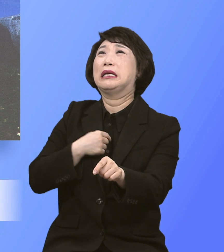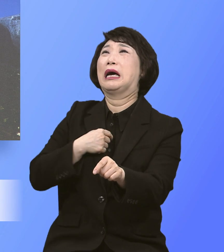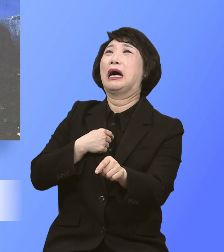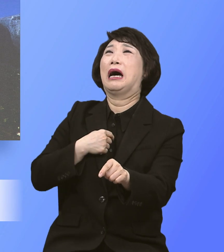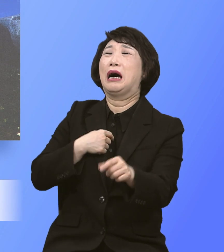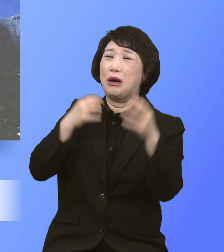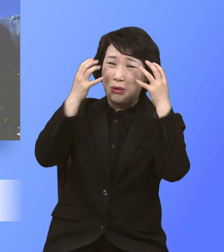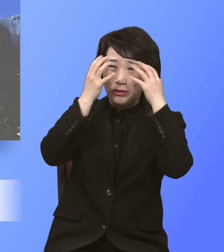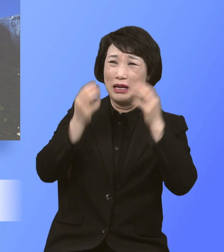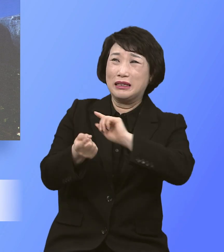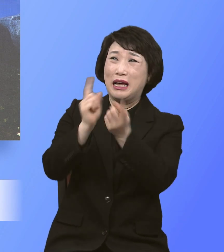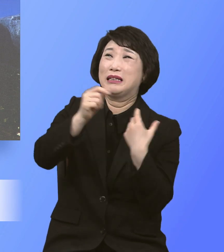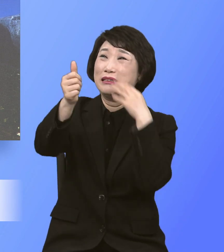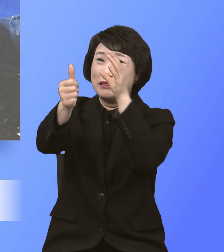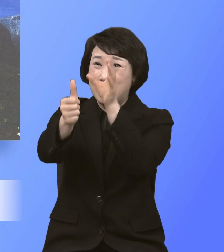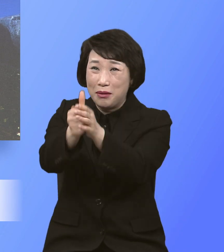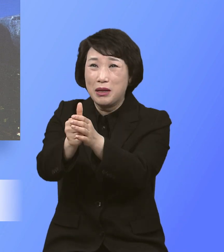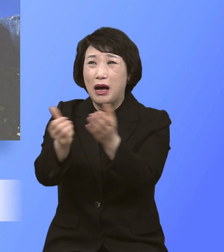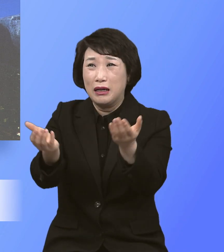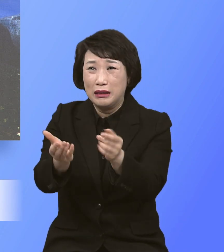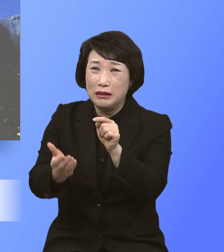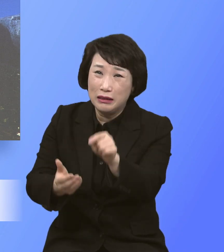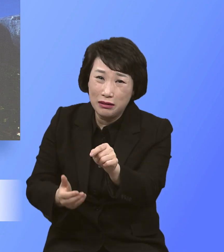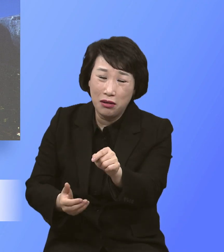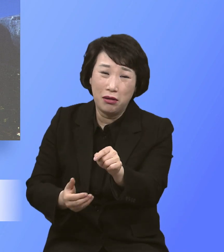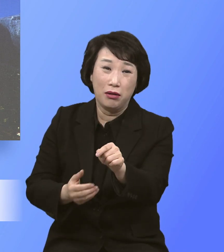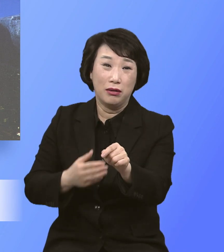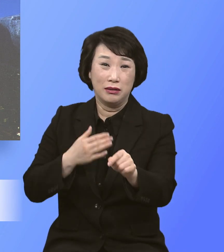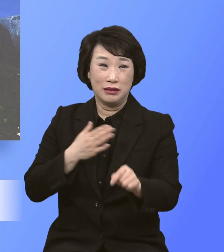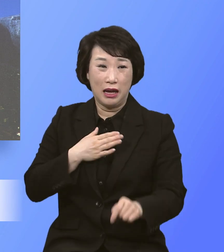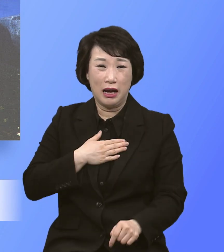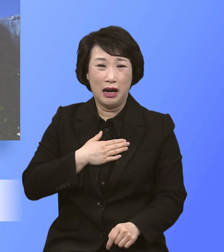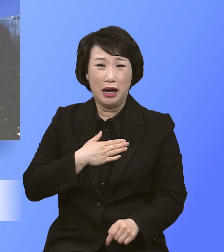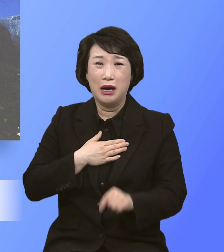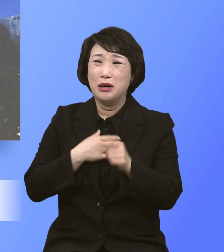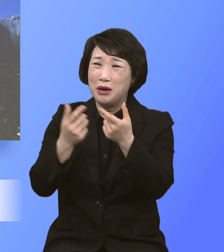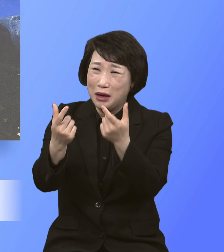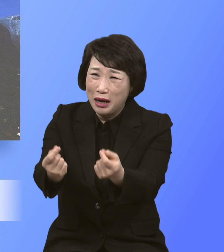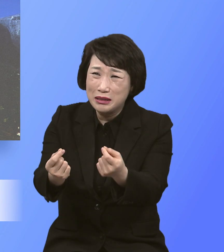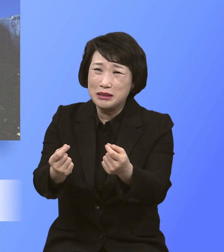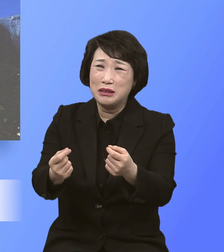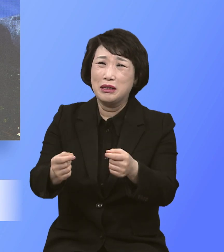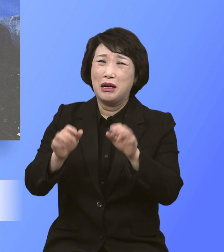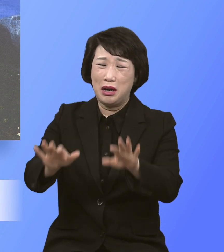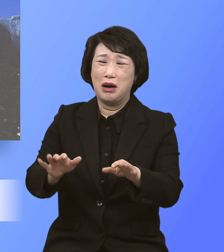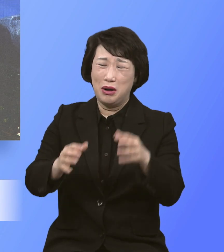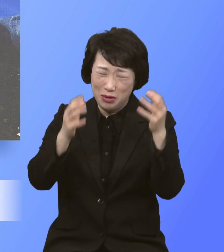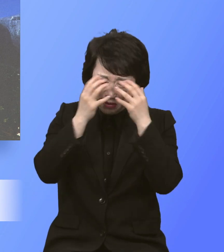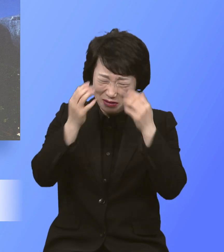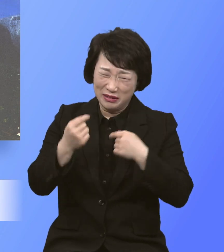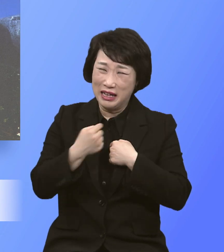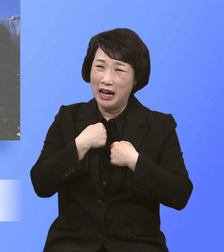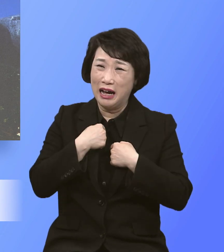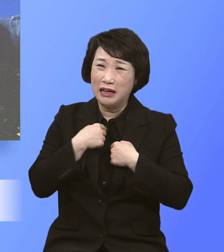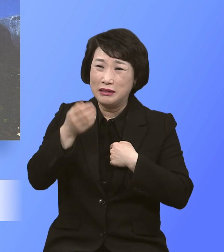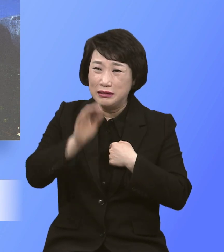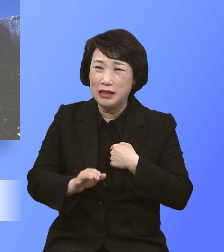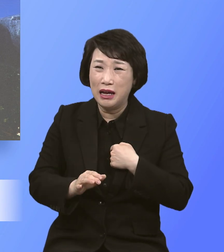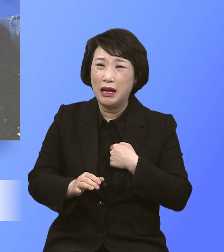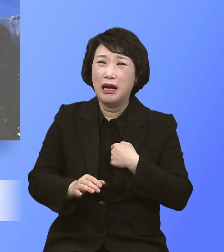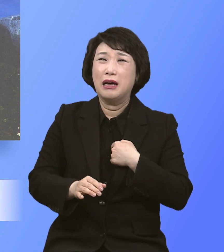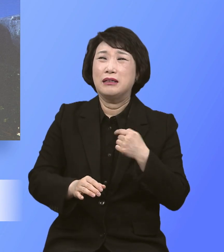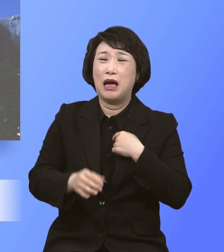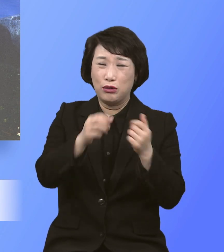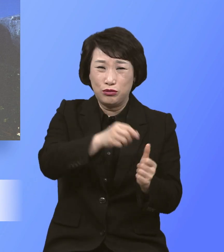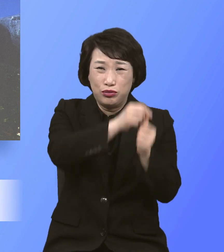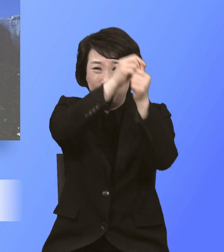당할 고난을 대신 받은 것이다 라고, 내가 저만큼 처절하게 당할 내가 정말로